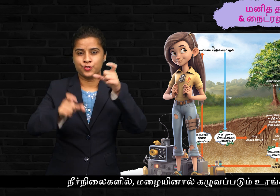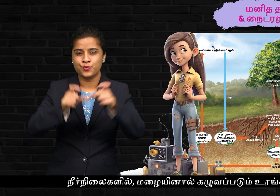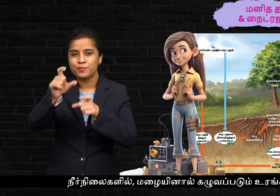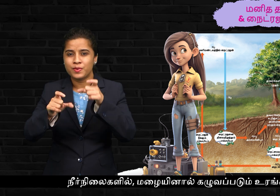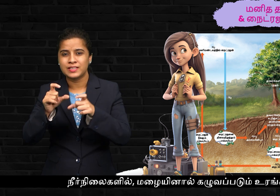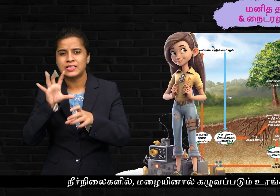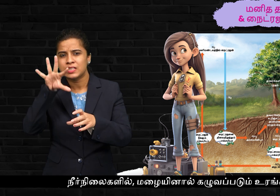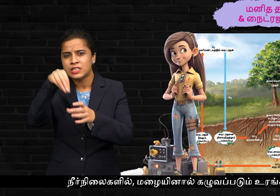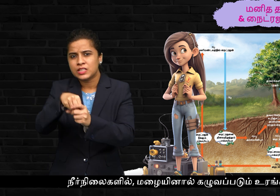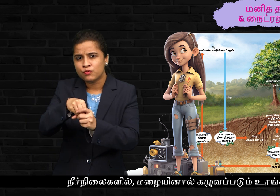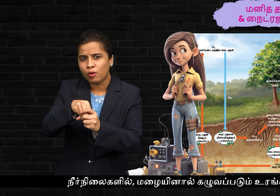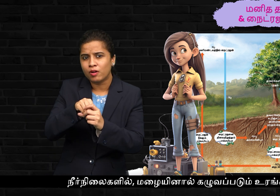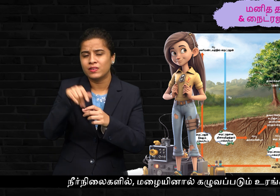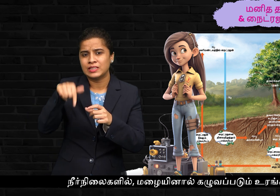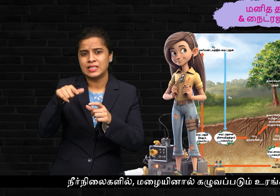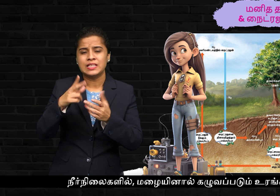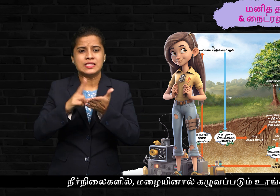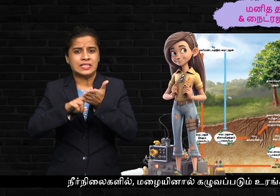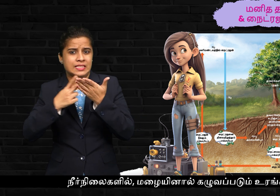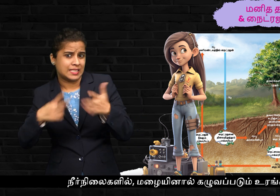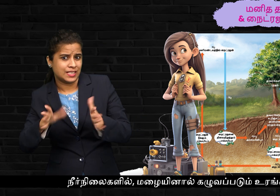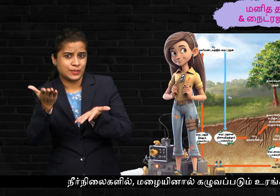நீர்நிலைகளில் மழையால் கழுவப்படும் உரங்கள் மற்றும்